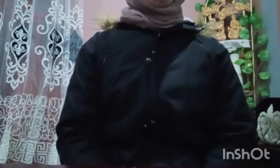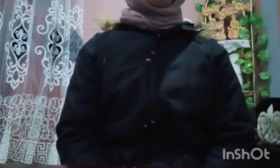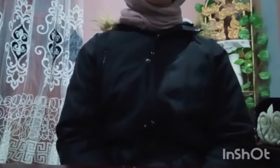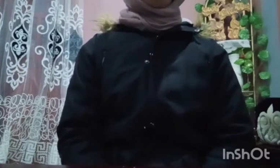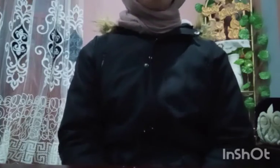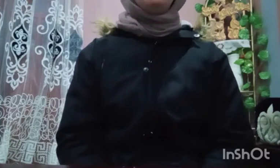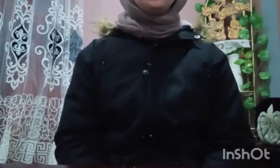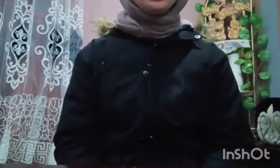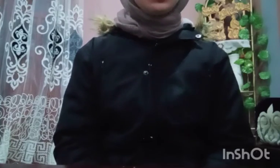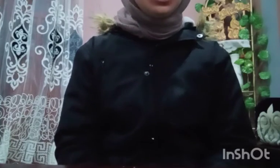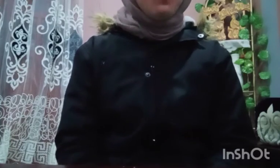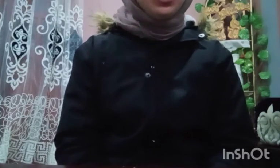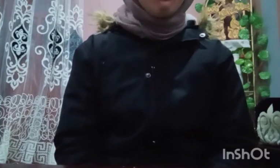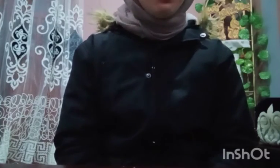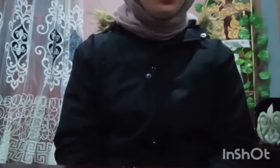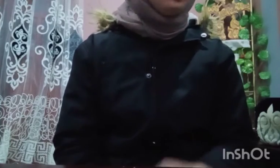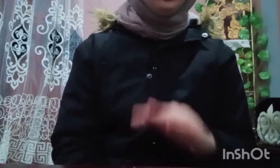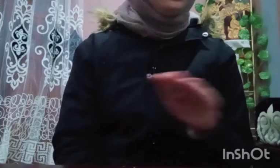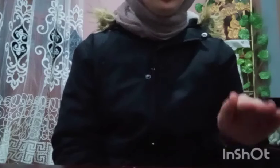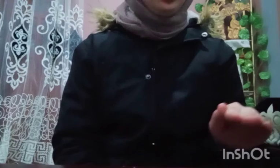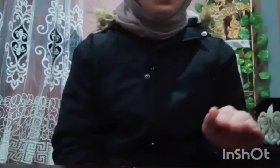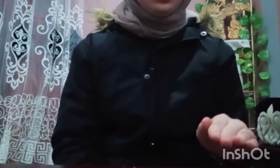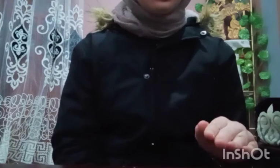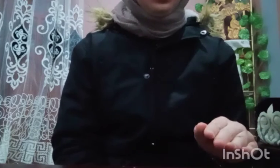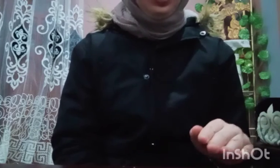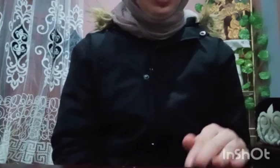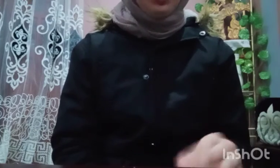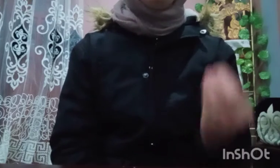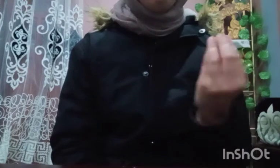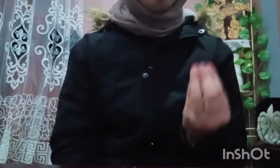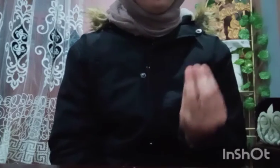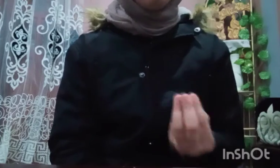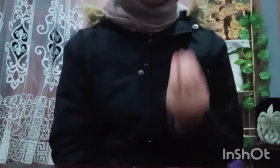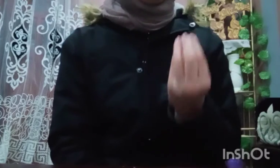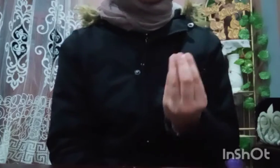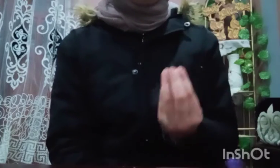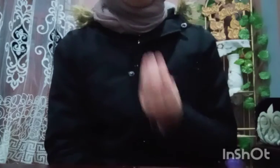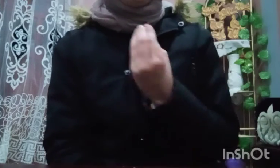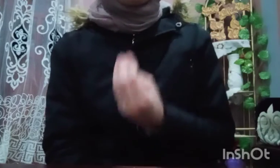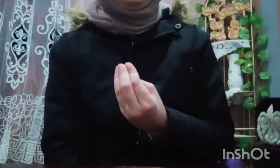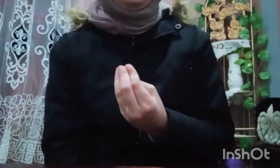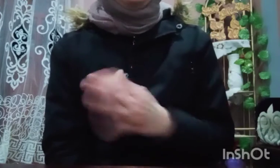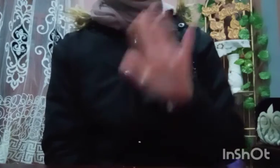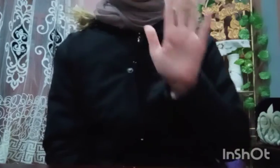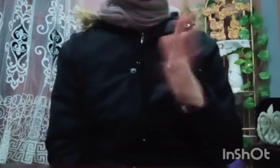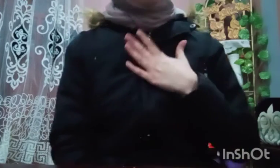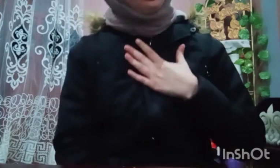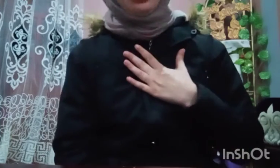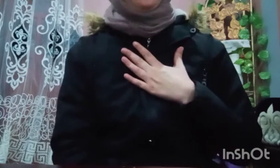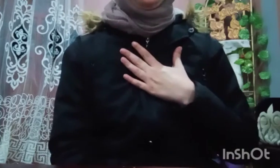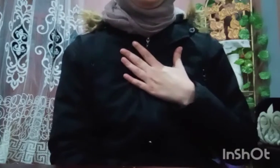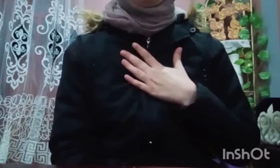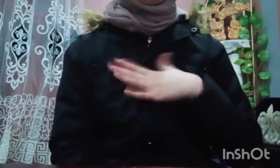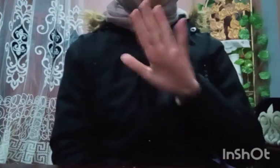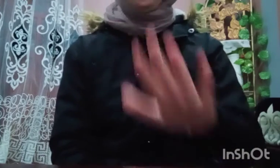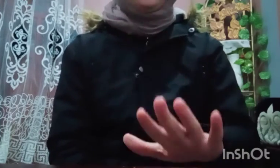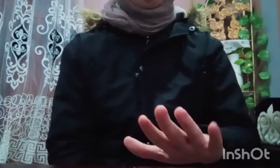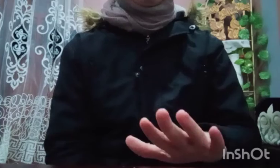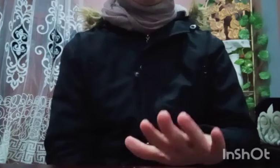نقول لك بلي توصلت معايا في المات، نجيب سجي كامل صحيحه، فريمون سجي كامل صحيح ما شاء الله عليا. يا ربي قولوا كامل ما شاء